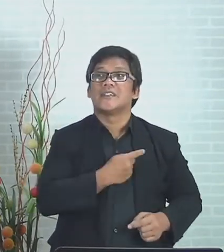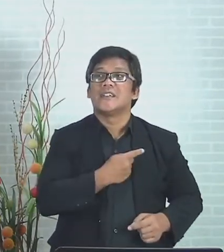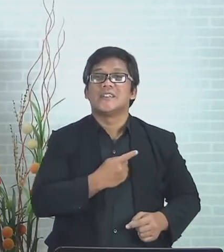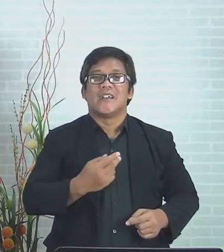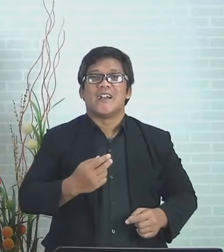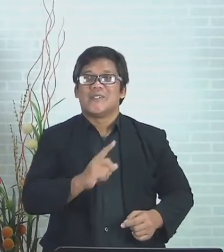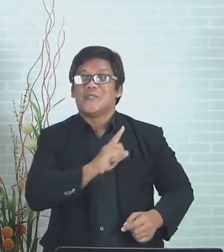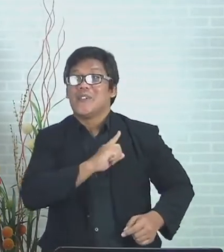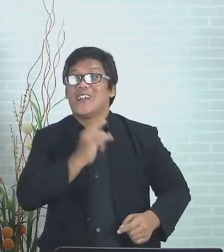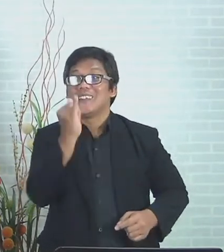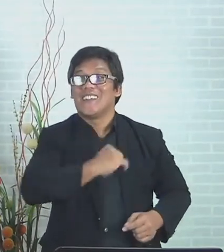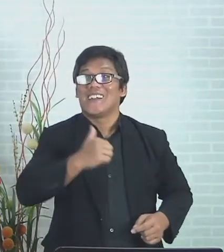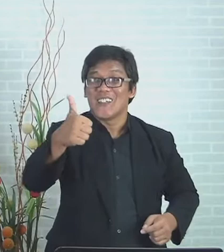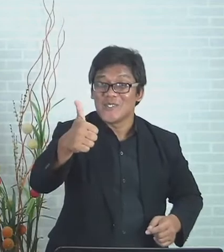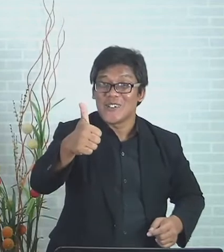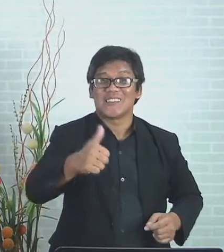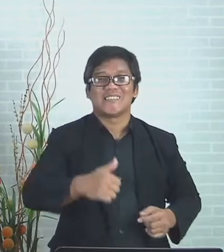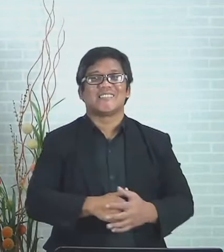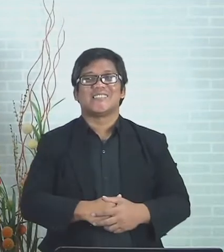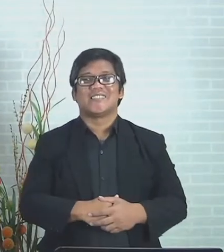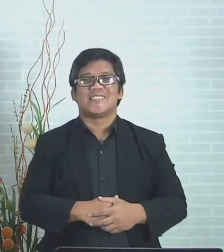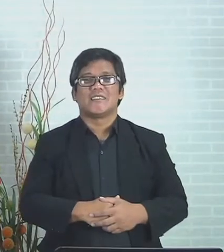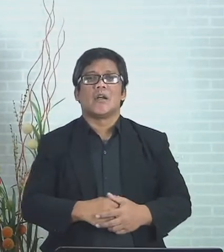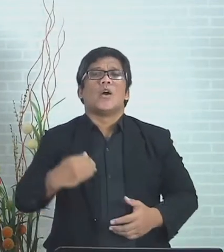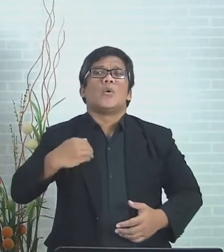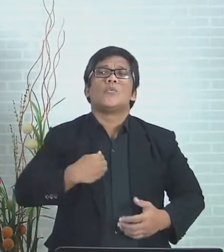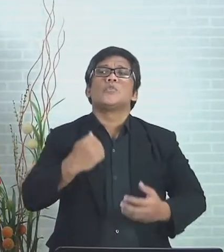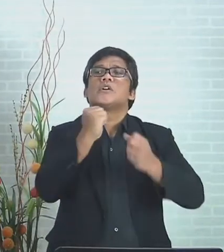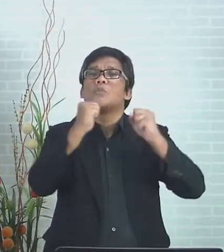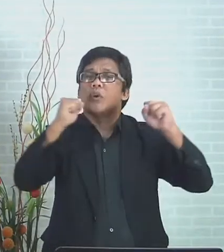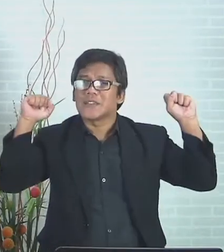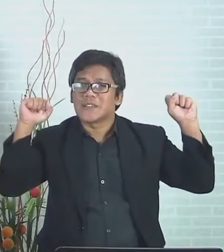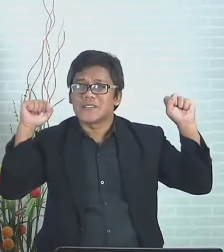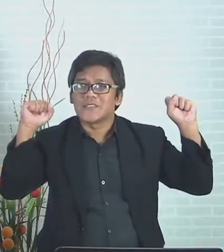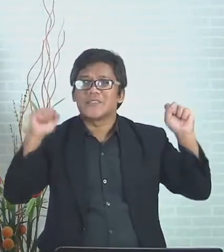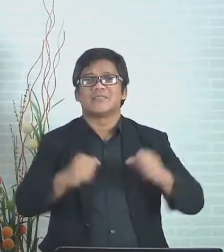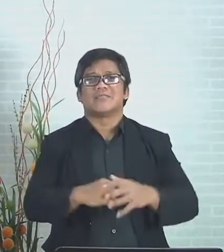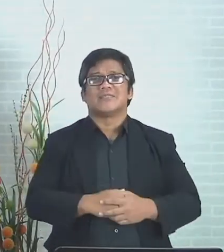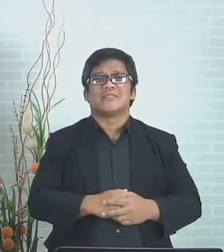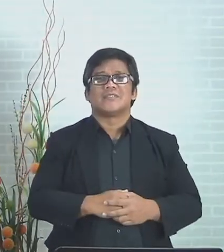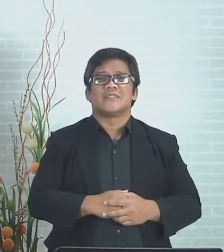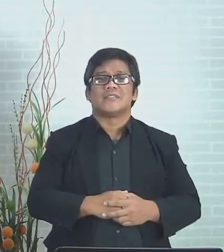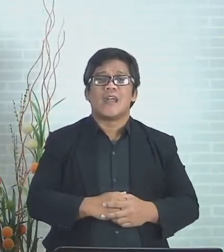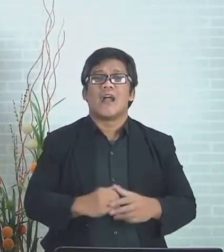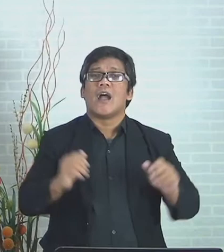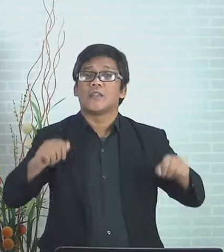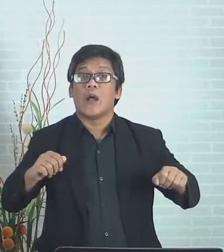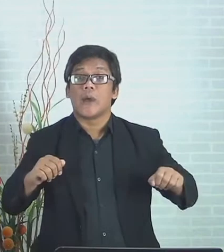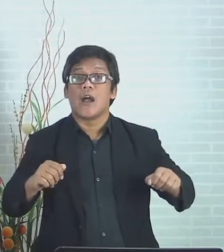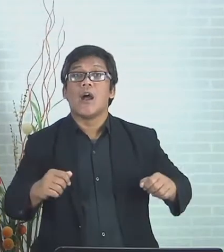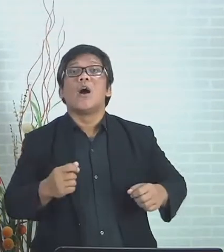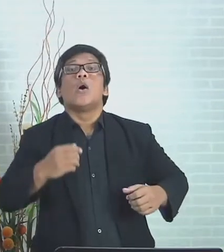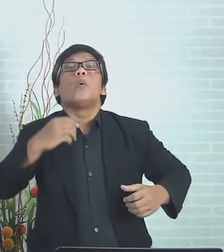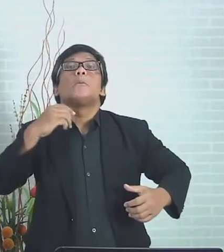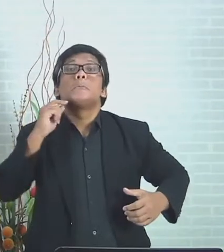pribadi yang hebat yang punya kekuatan ya Atau punya sesuatu yang kita banggakan di